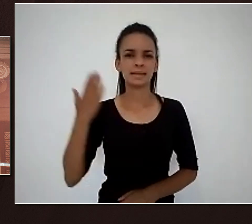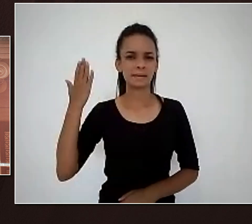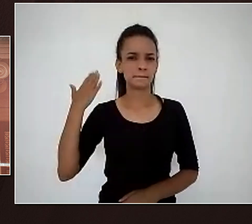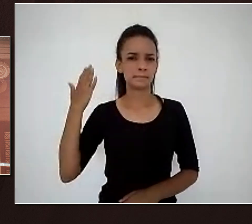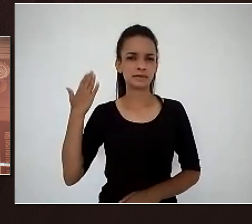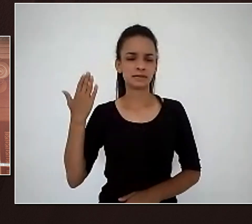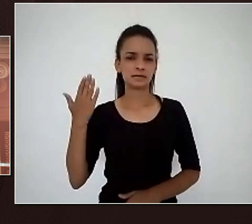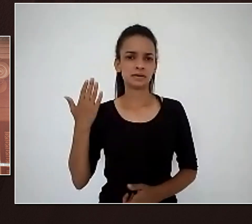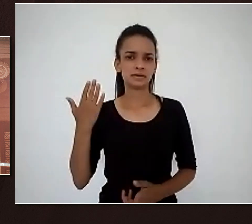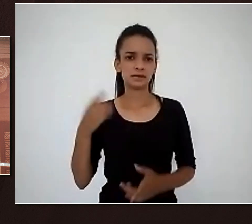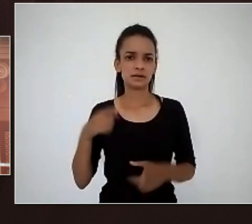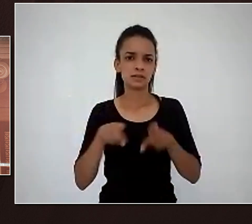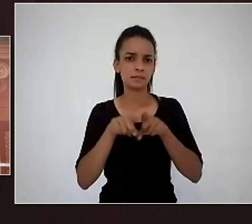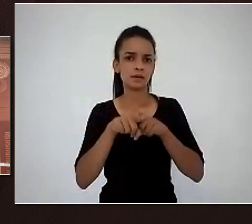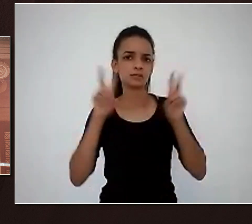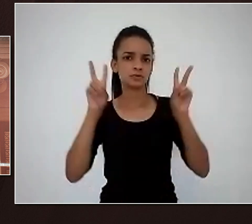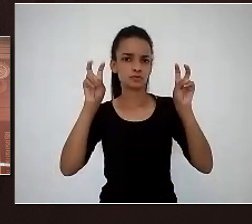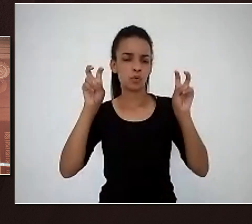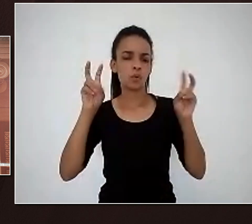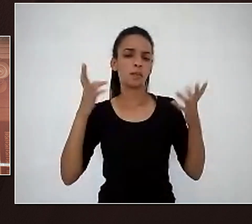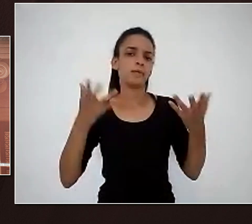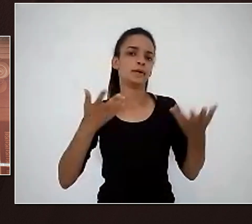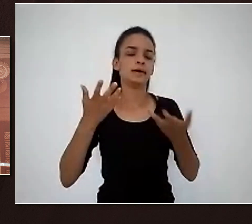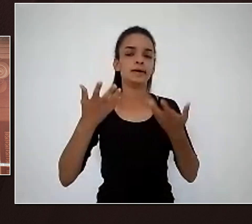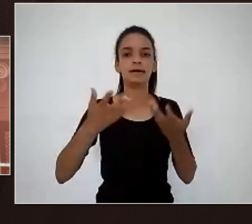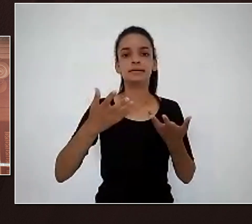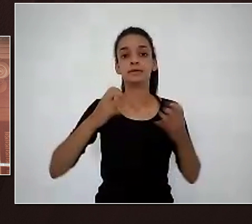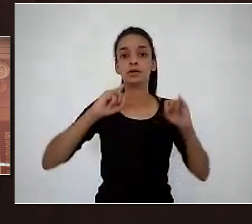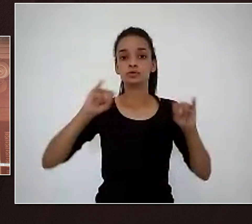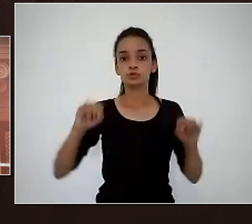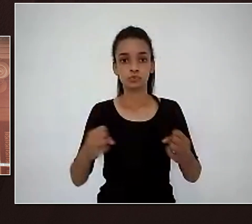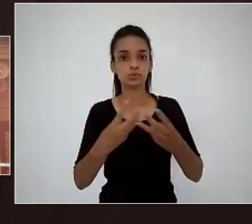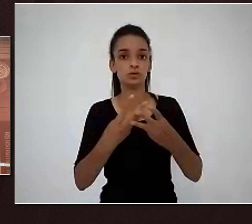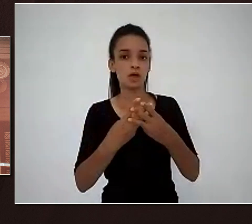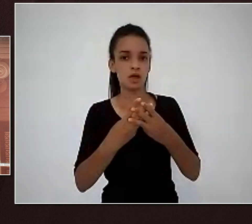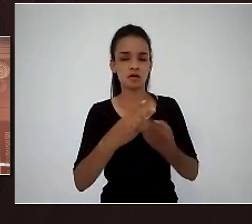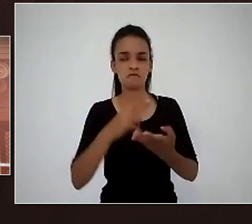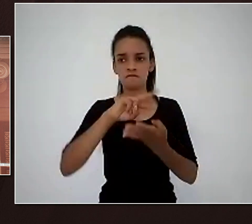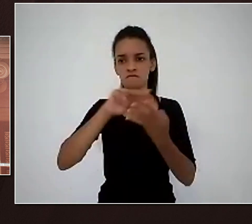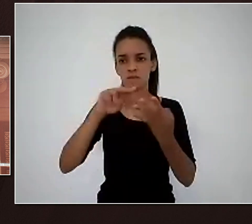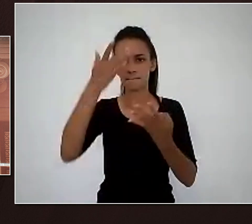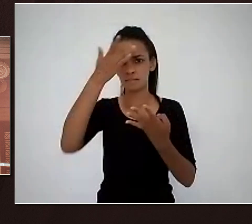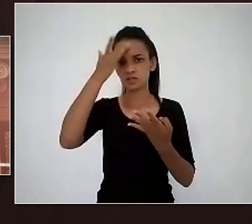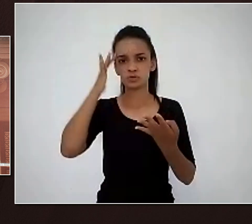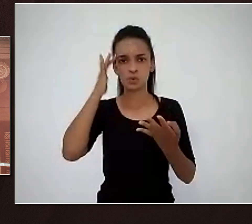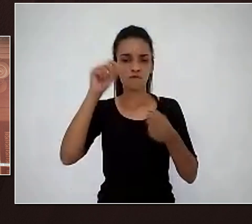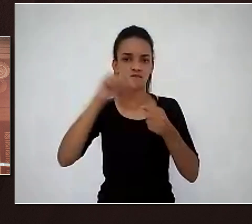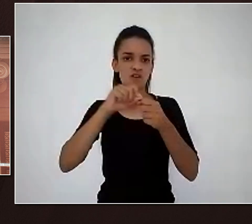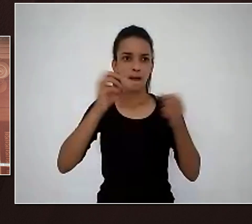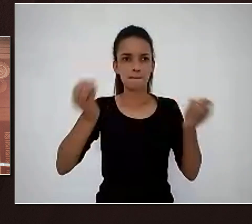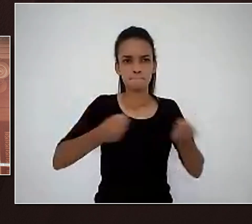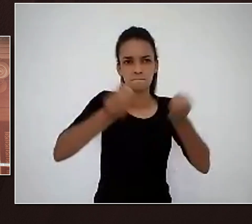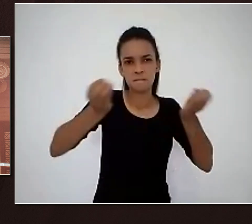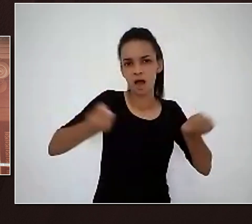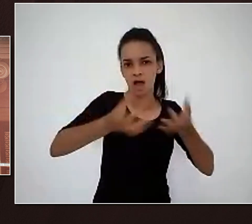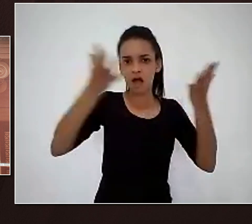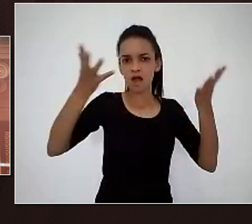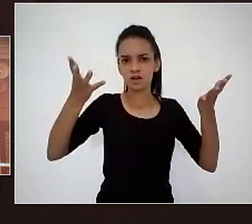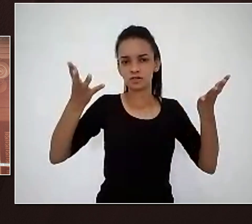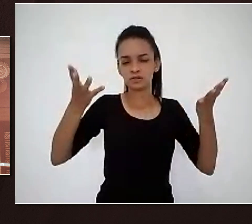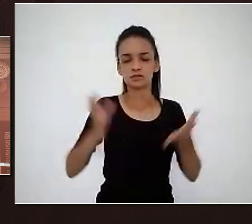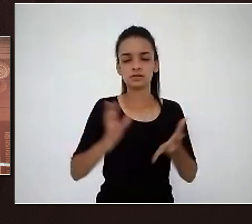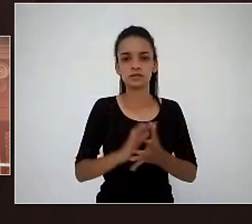falar um pouquinho mais sobre essa questão, né? Muitos místicos judaizantes e falsos mestres,